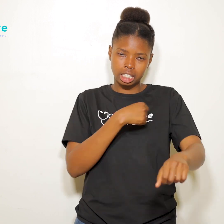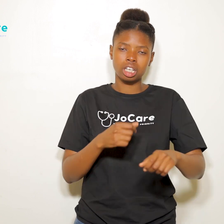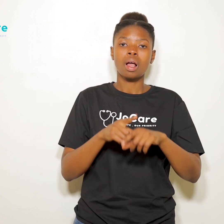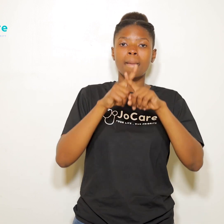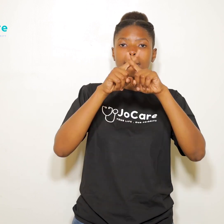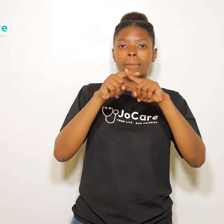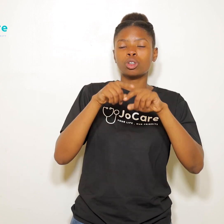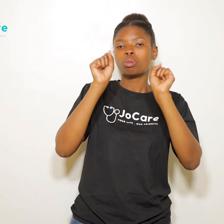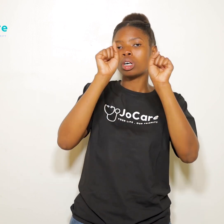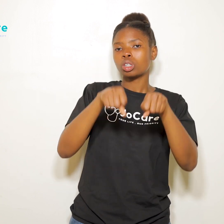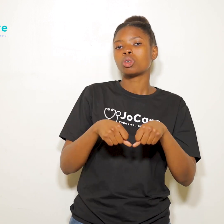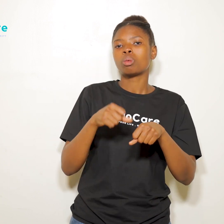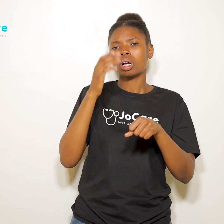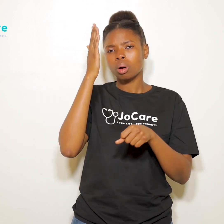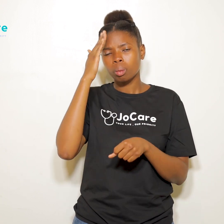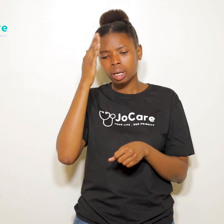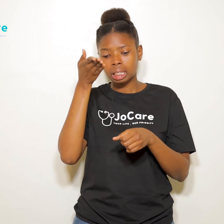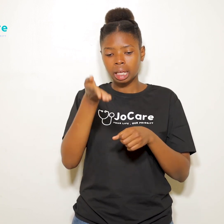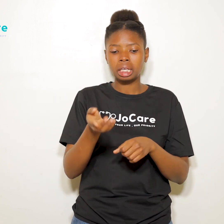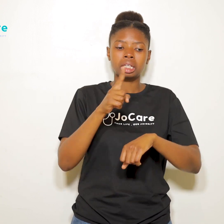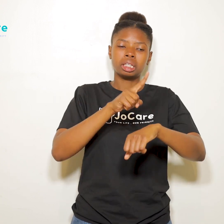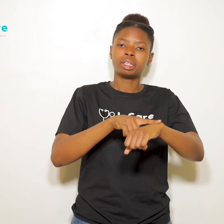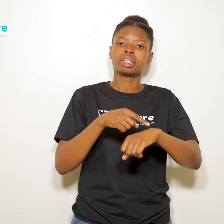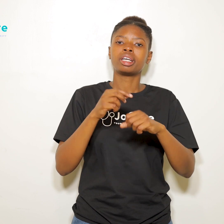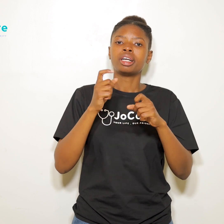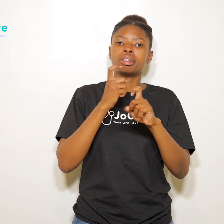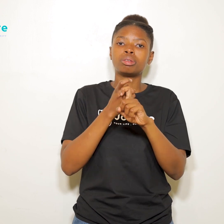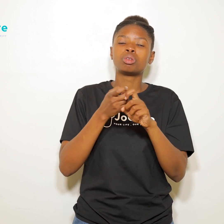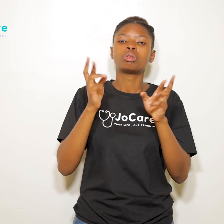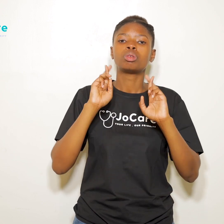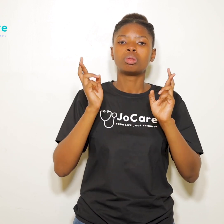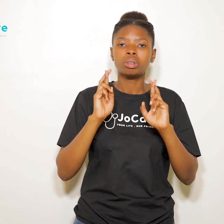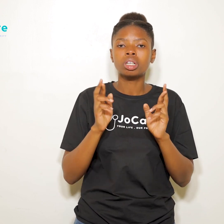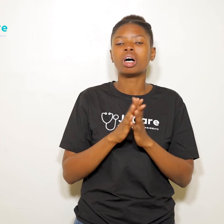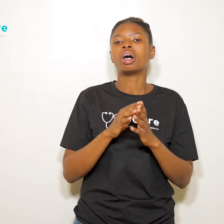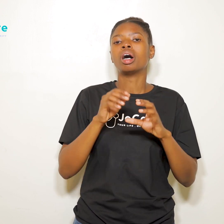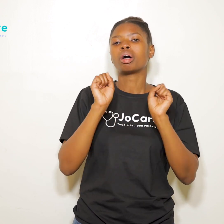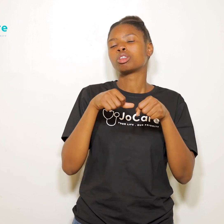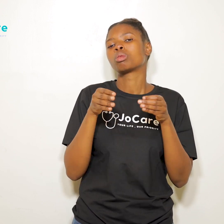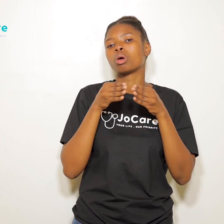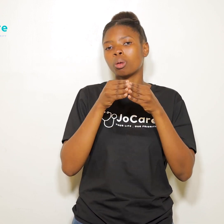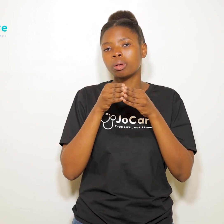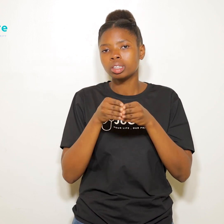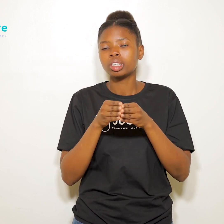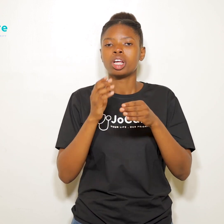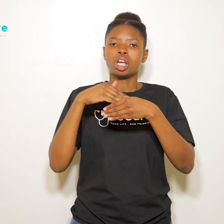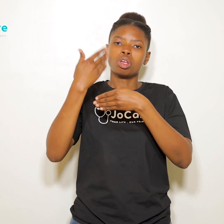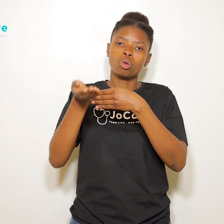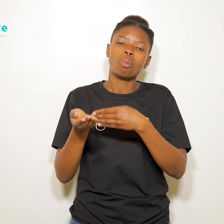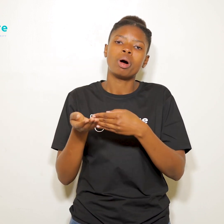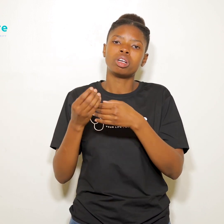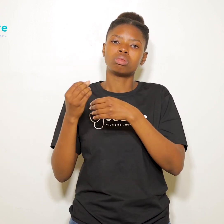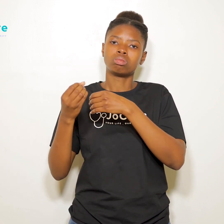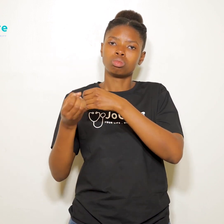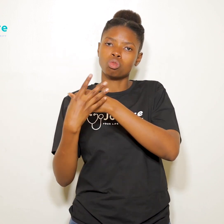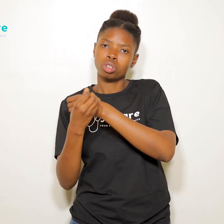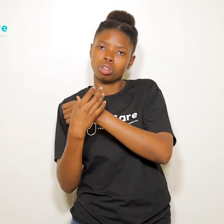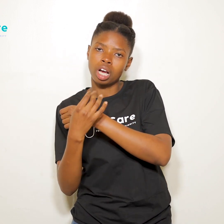Bituma ashobora kumenya ati iki gihe ni icy'uburumbuke, akaba yakora imibonano mpuzabitsina uko yabigiriwe wendamo inama n'abaganga. Habamo